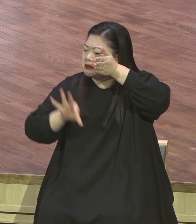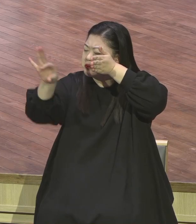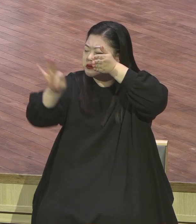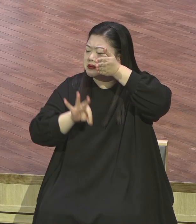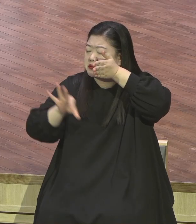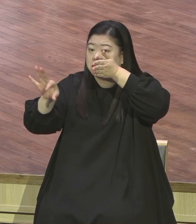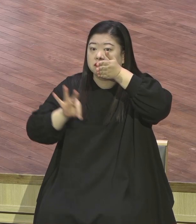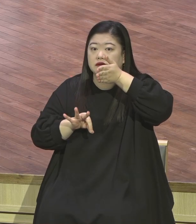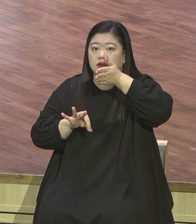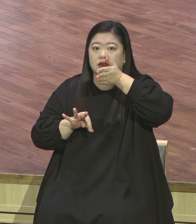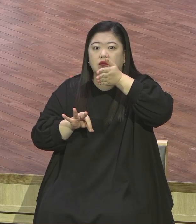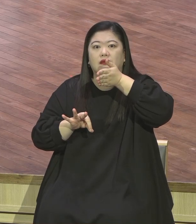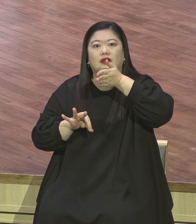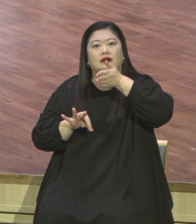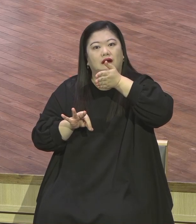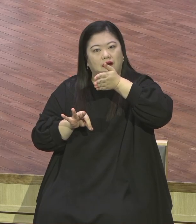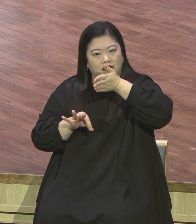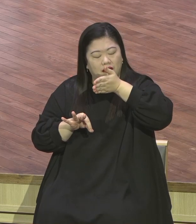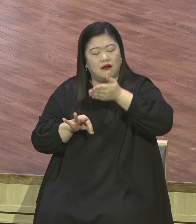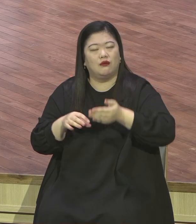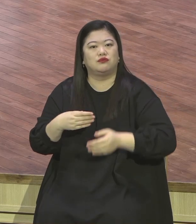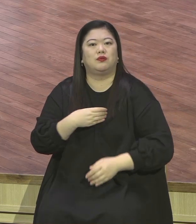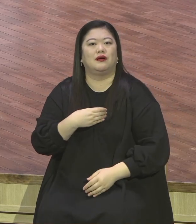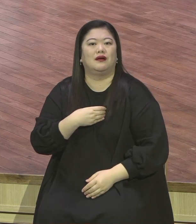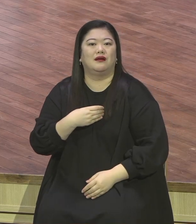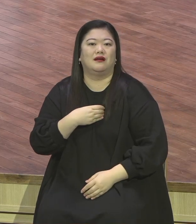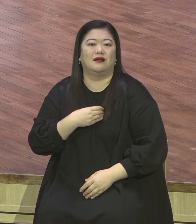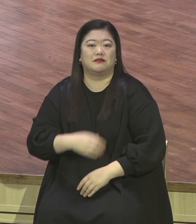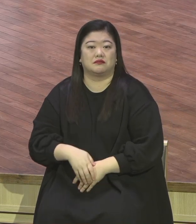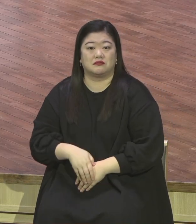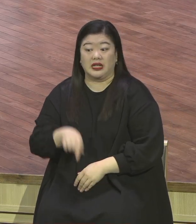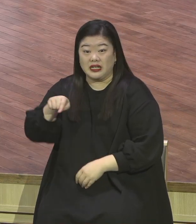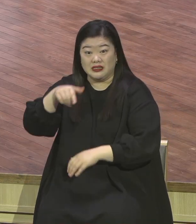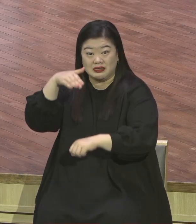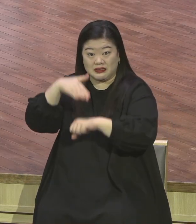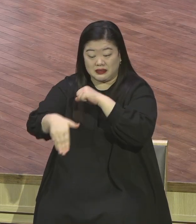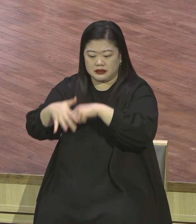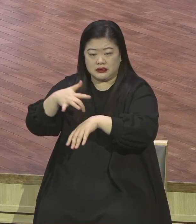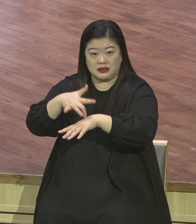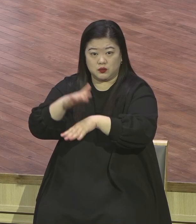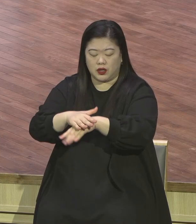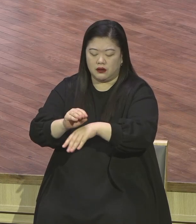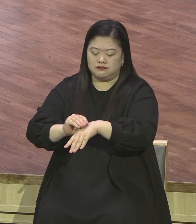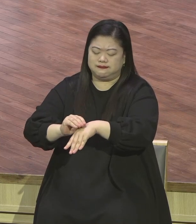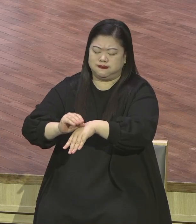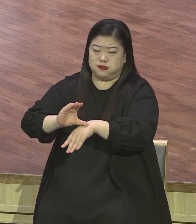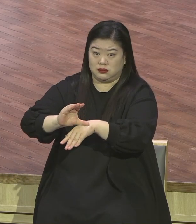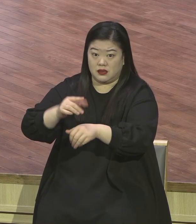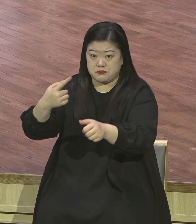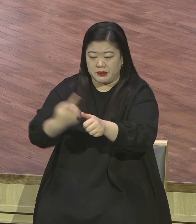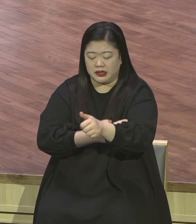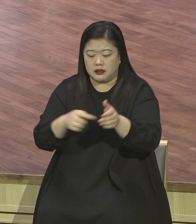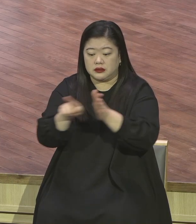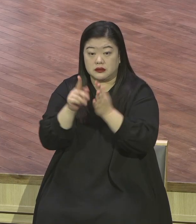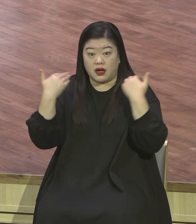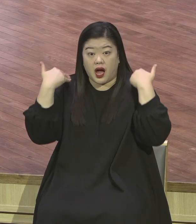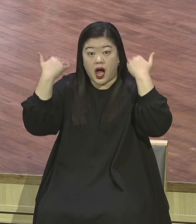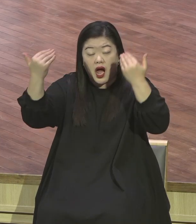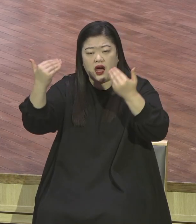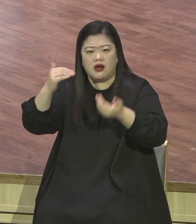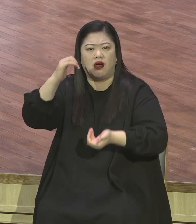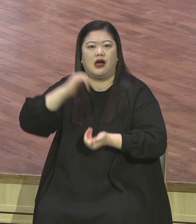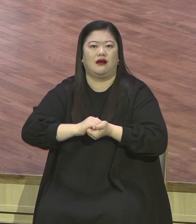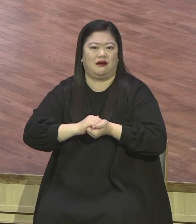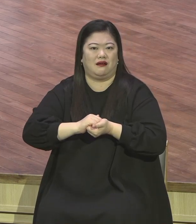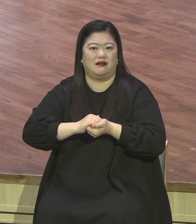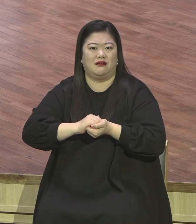교회를 수년 수십만 다니니까 아무런 신앙에 성장이 없지요. 이런